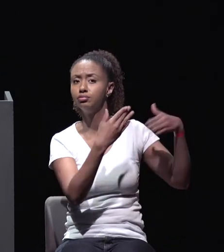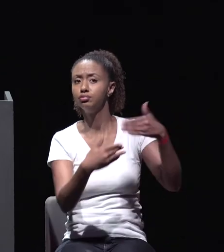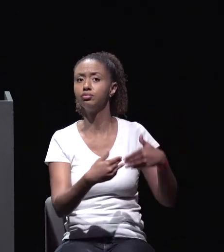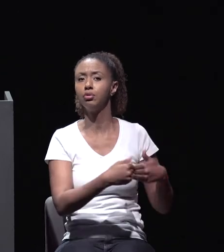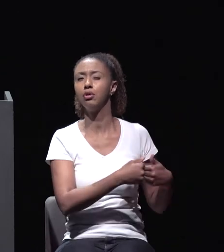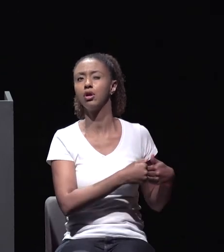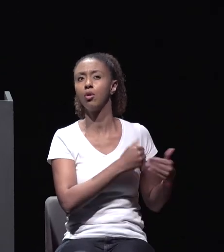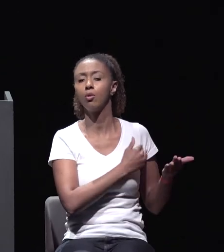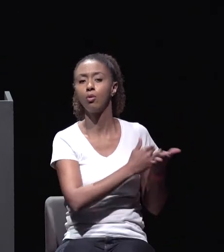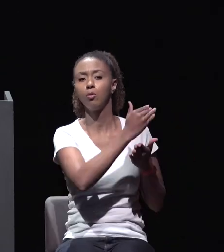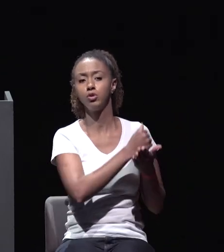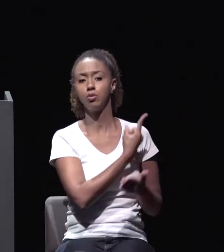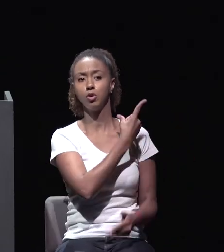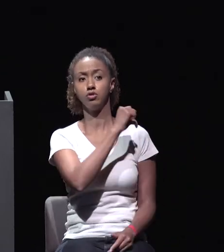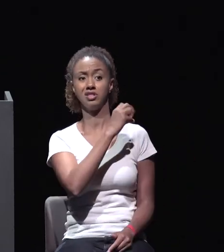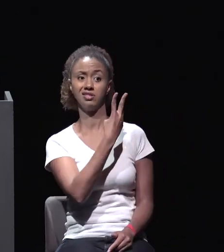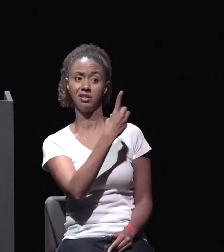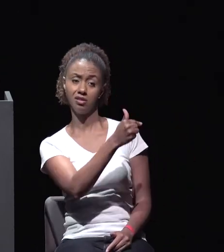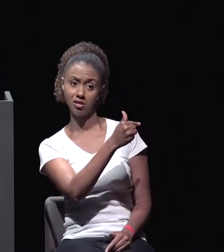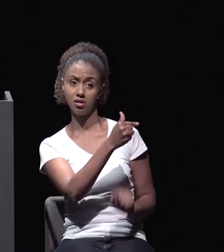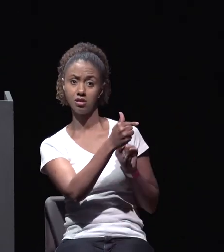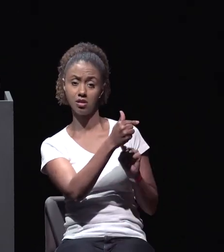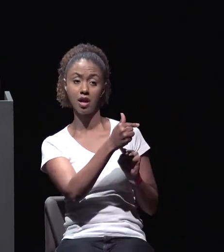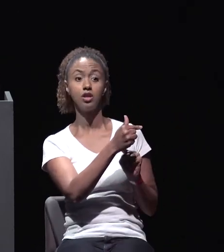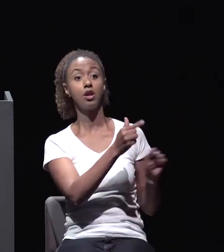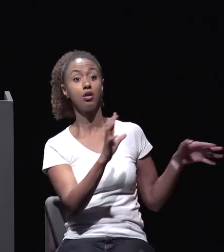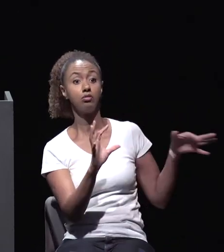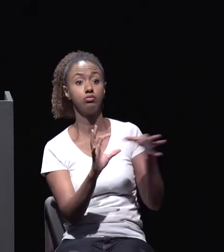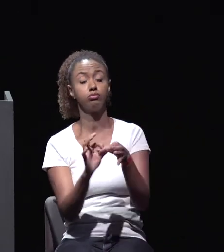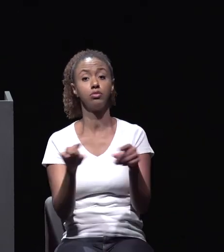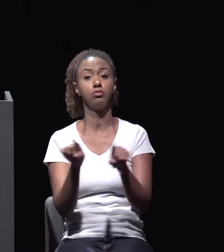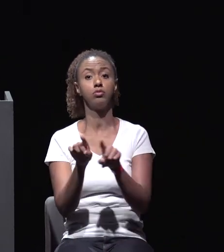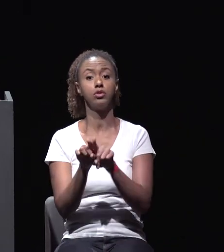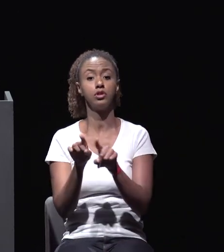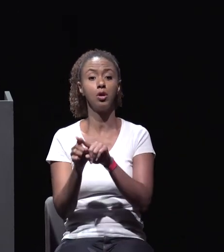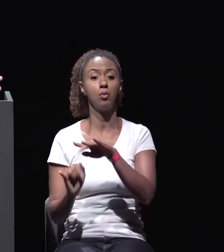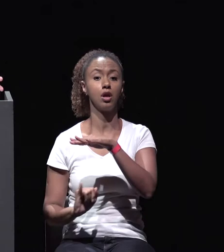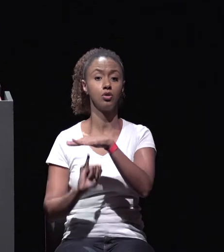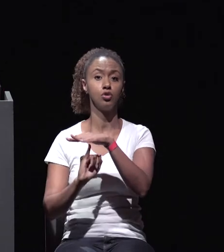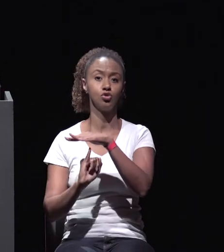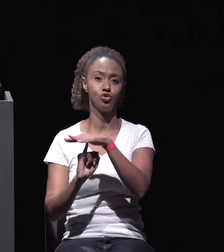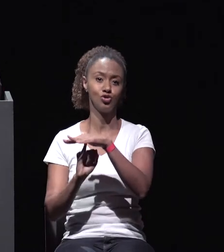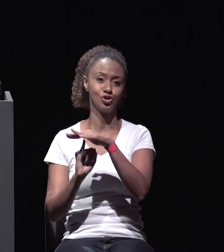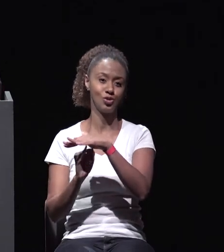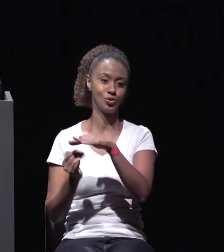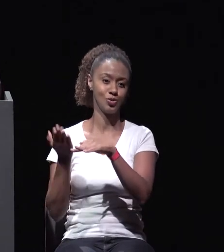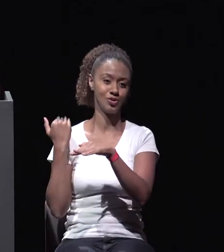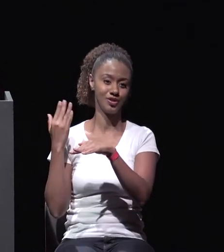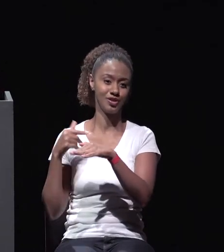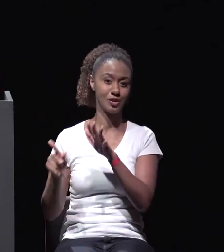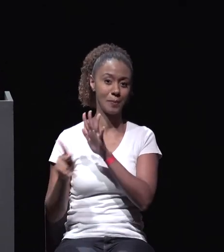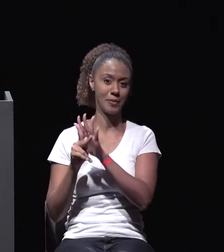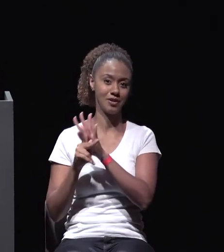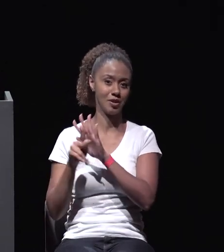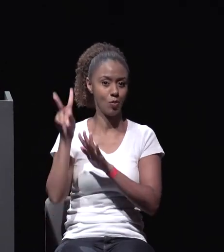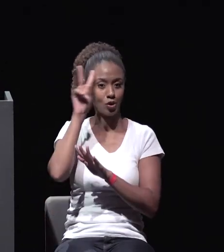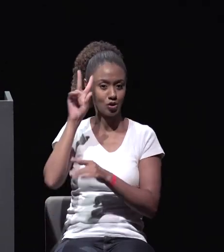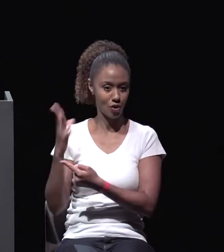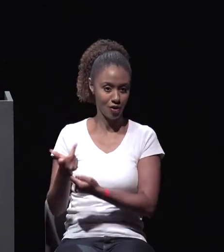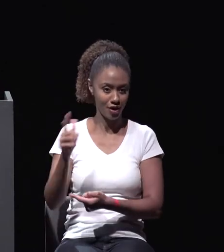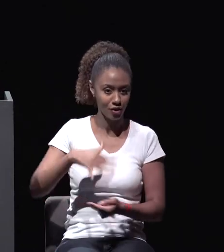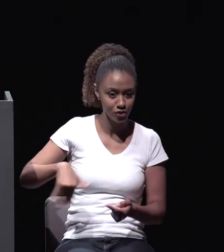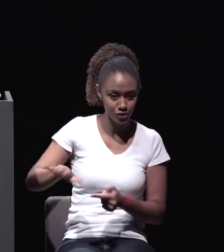1937 e está intimamente vinculada também a fundação do instituto ou do antigo serviço de patrimônio histórico e artístico nacional